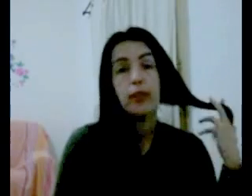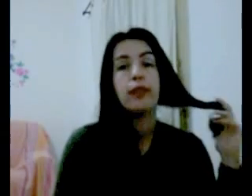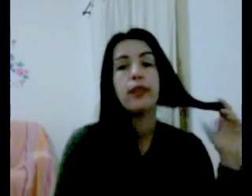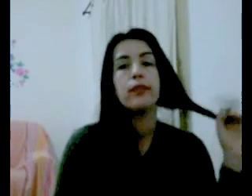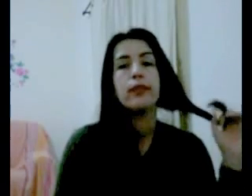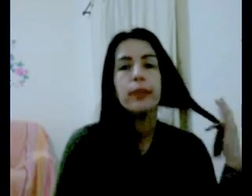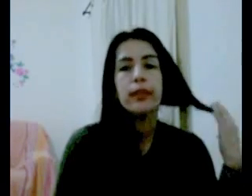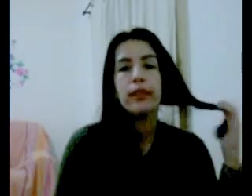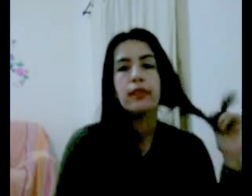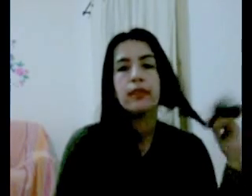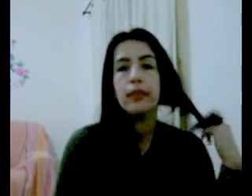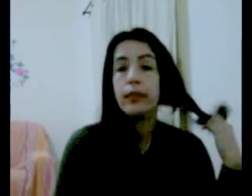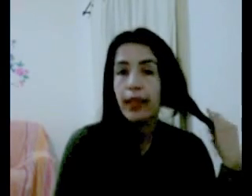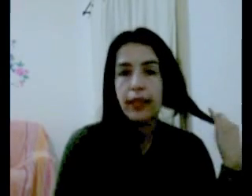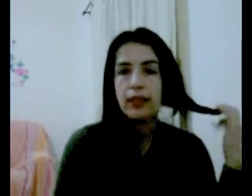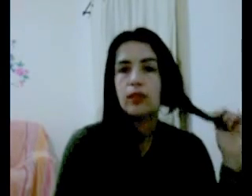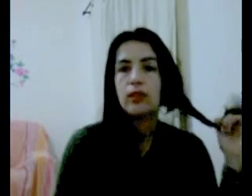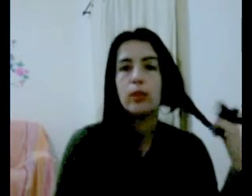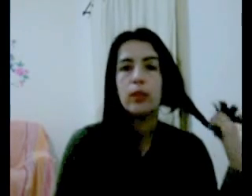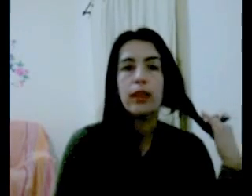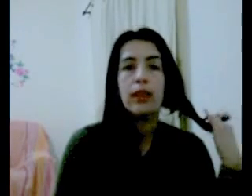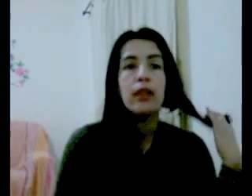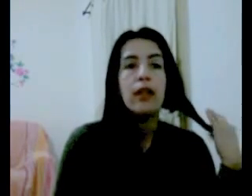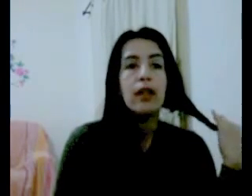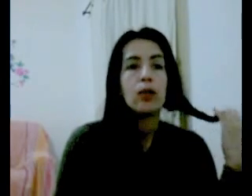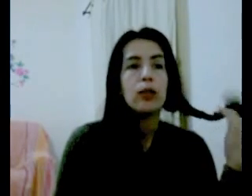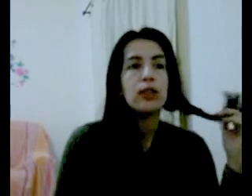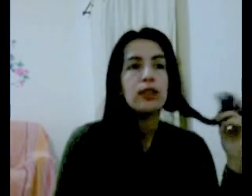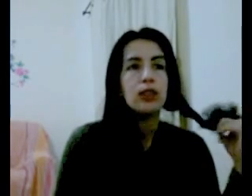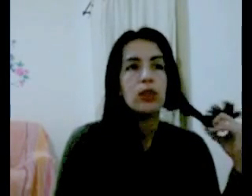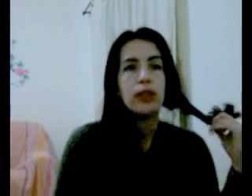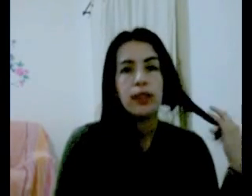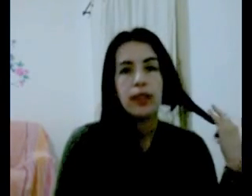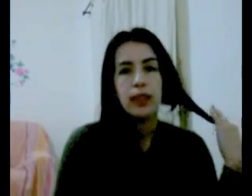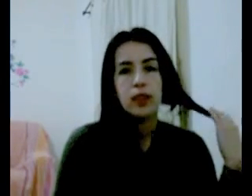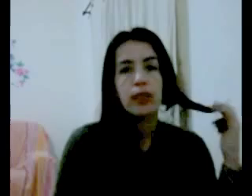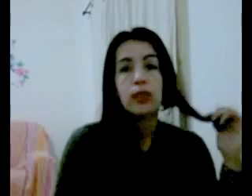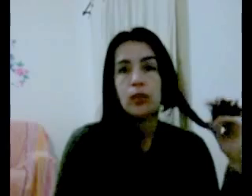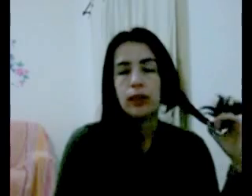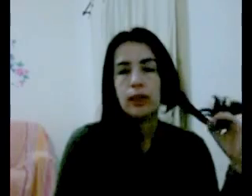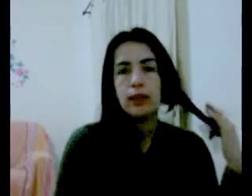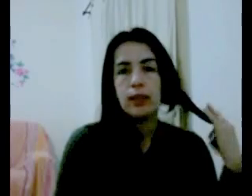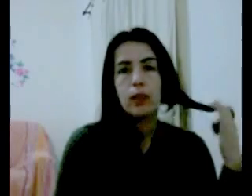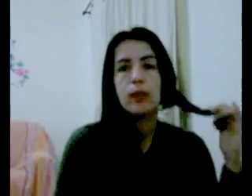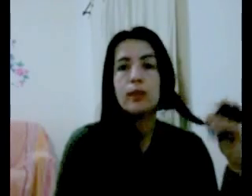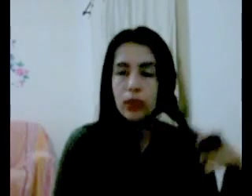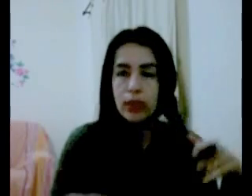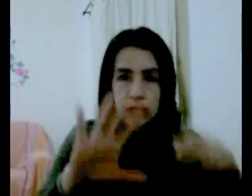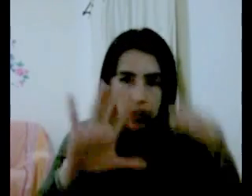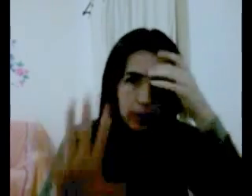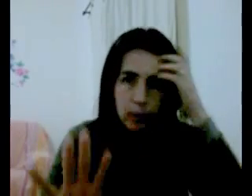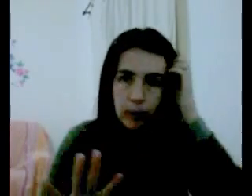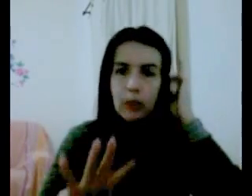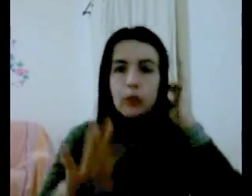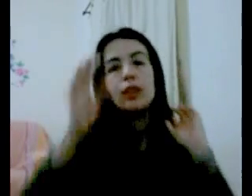eu quero ver como é que é isso, né? Porque realmente às vezes a gente vê na internet várias coisas, assim, então, mas eu quero saber,